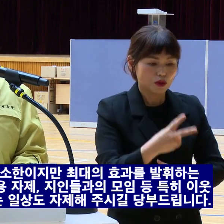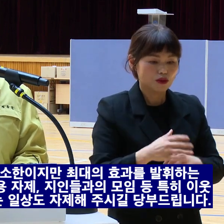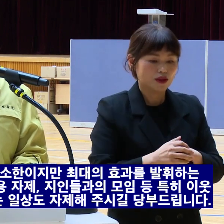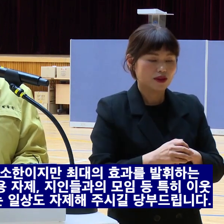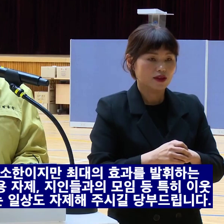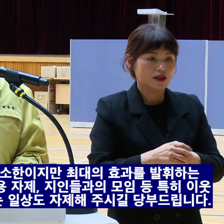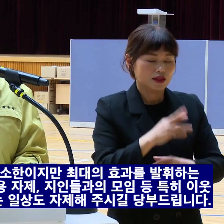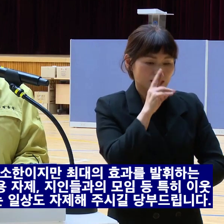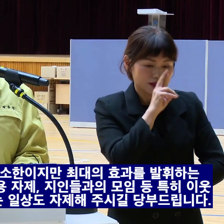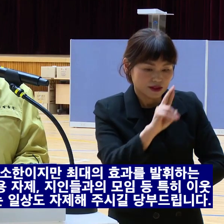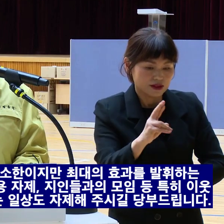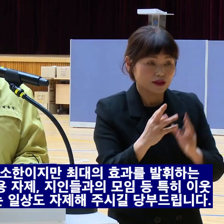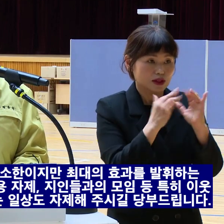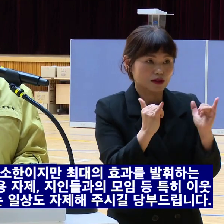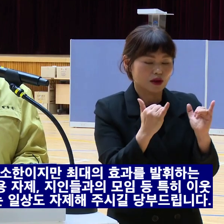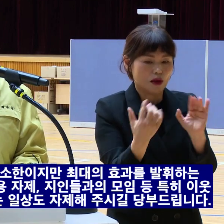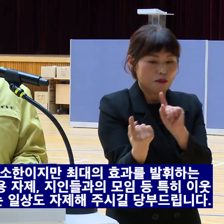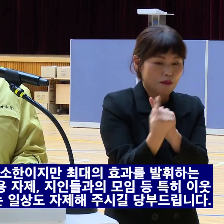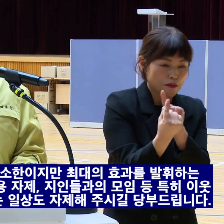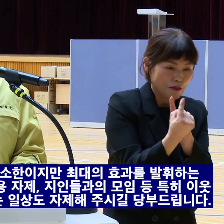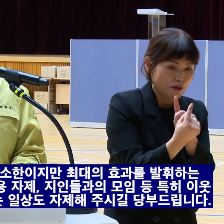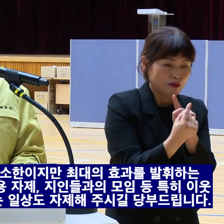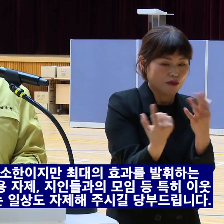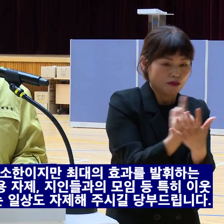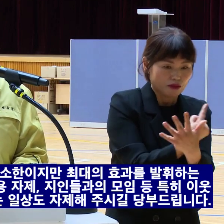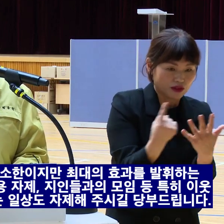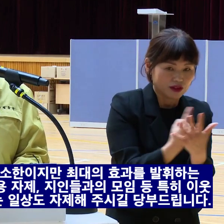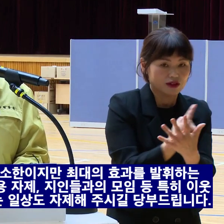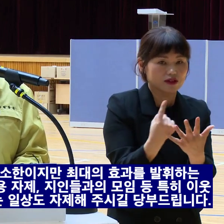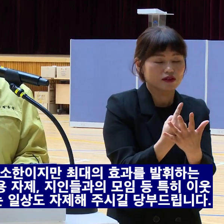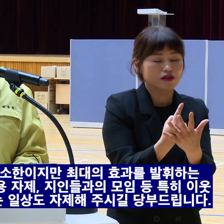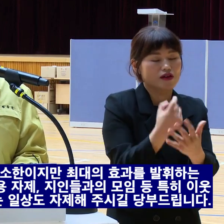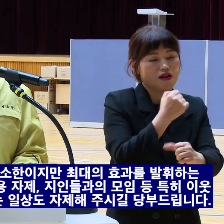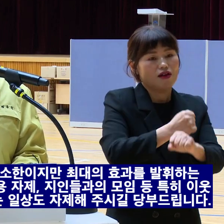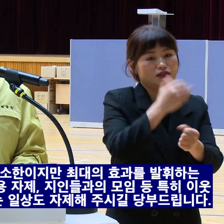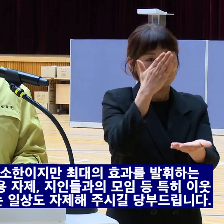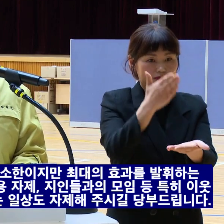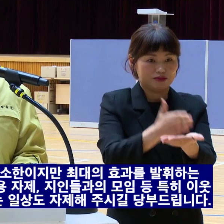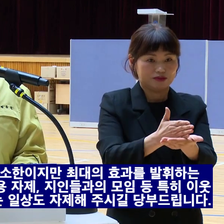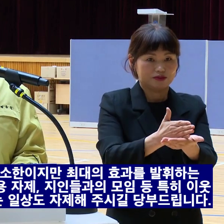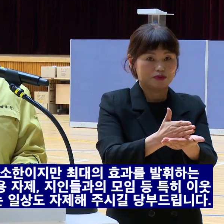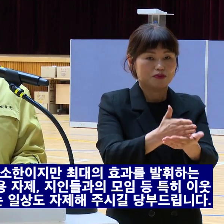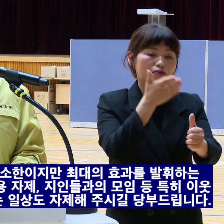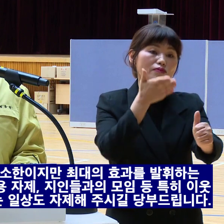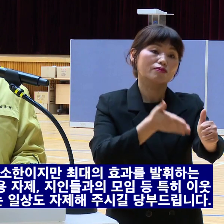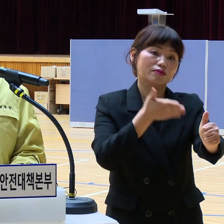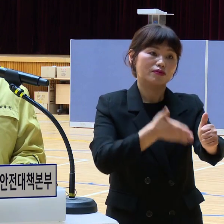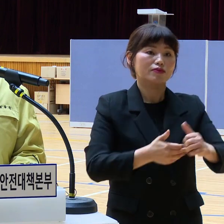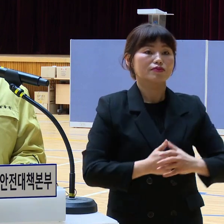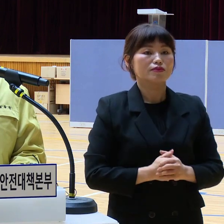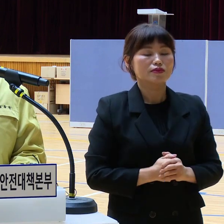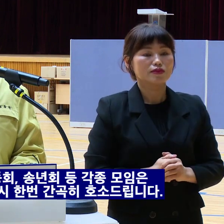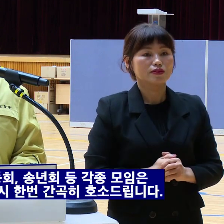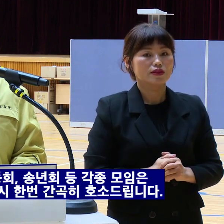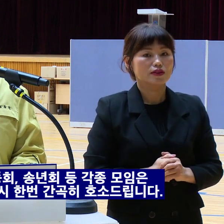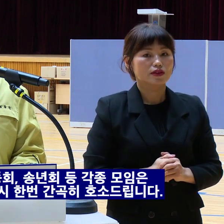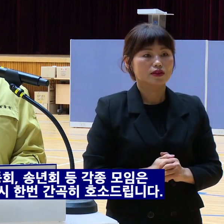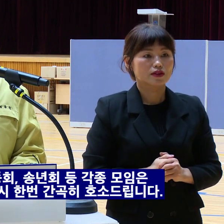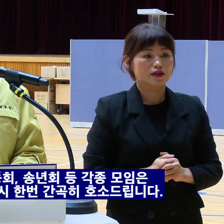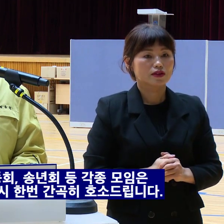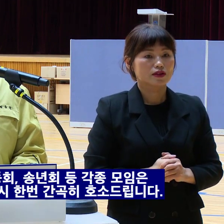주민과도 차를 마시거나 식사를 함께하는 일상도 자제해 주실 것을 당부드립니다.